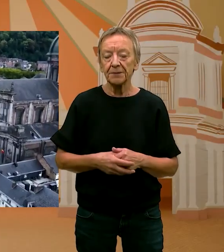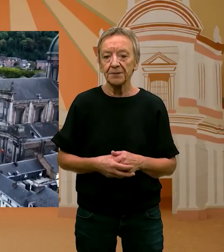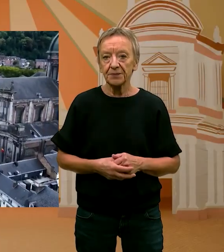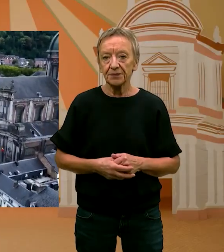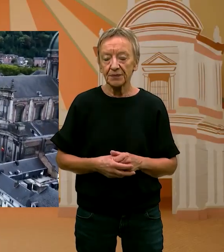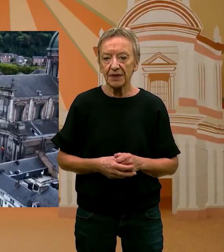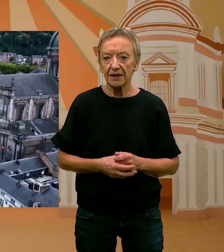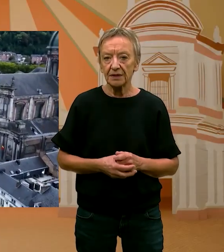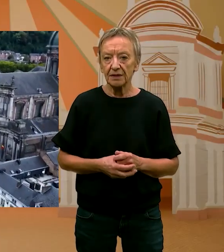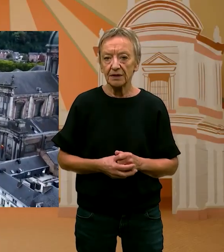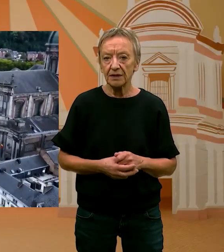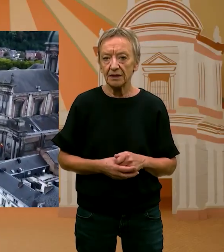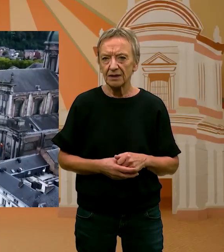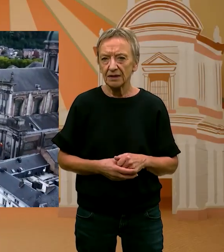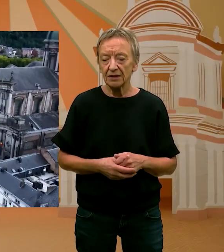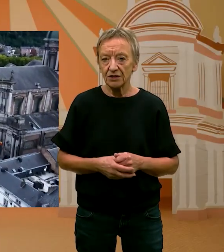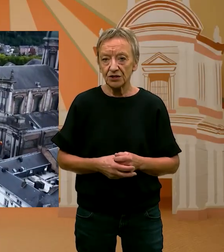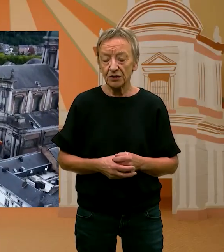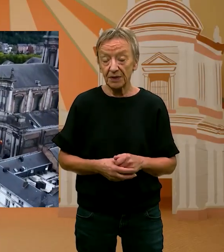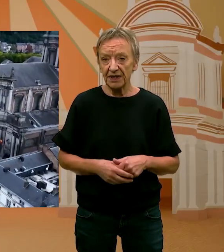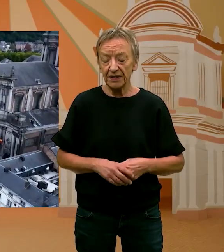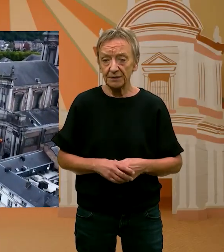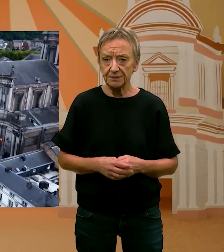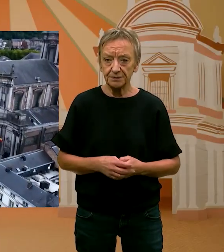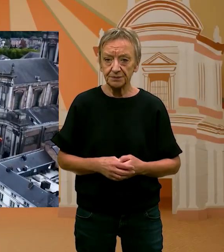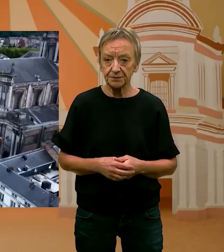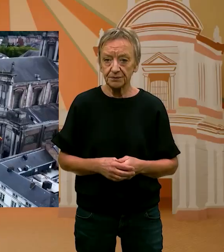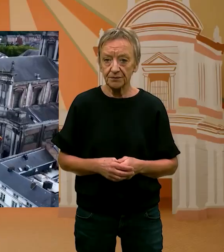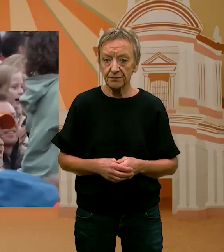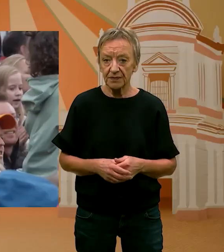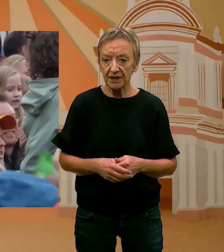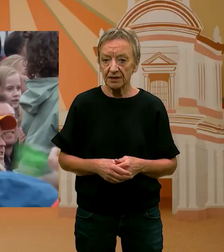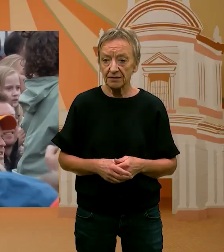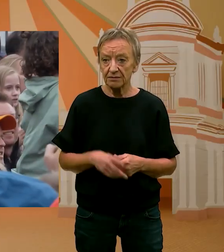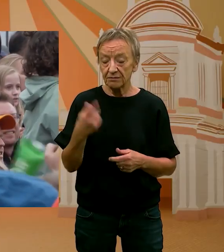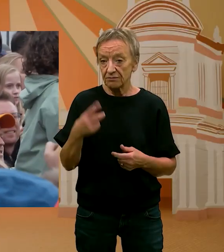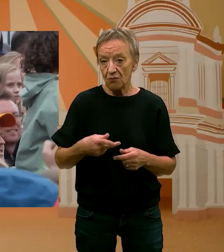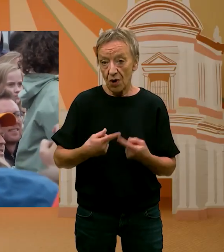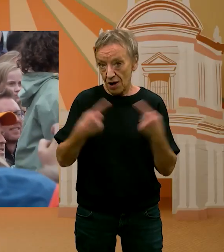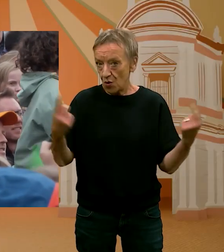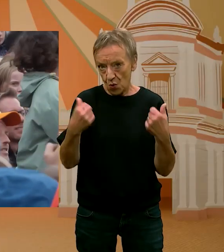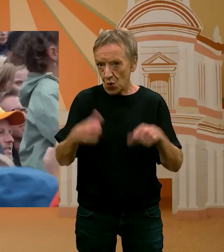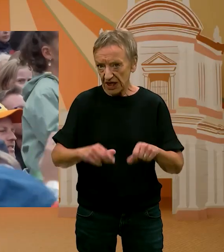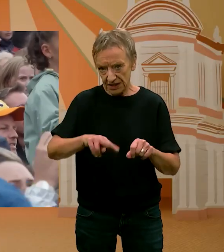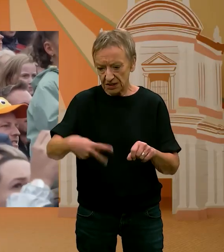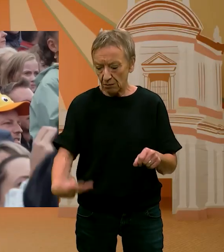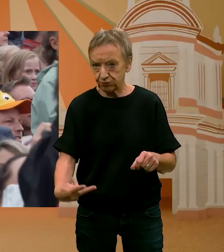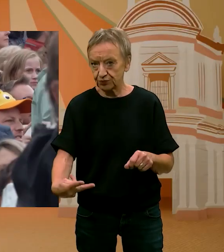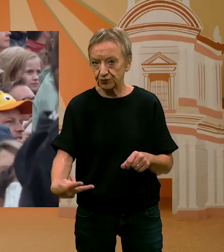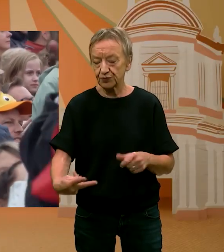La chute ça a été, mais j'avais le souffle coupé, c'est pour ça que je suis resté au sol un peu plus longtemps. C'est juste que je me suis pas vraiment fait mal, mais